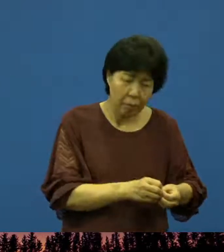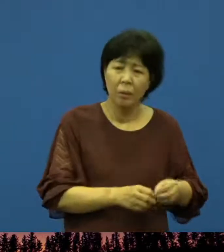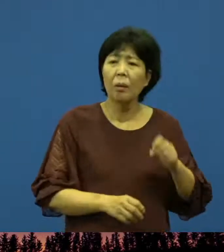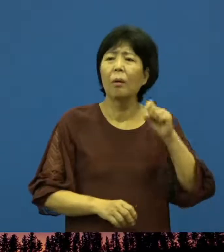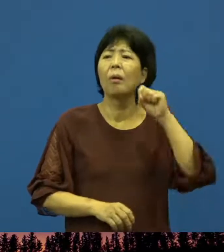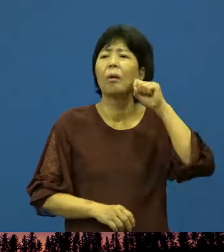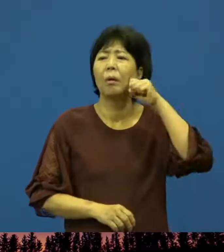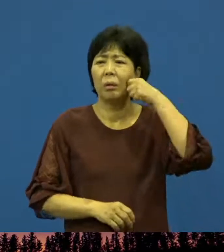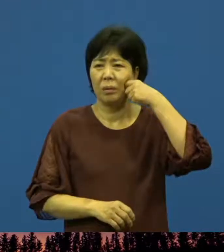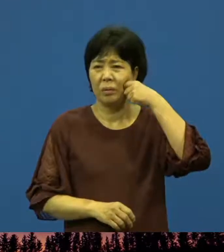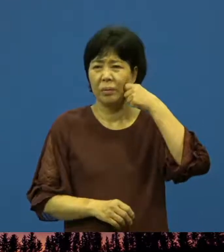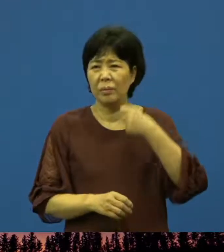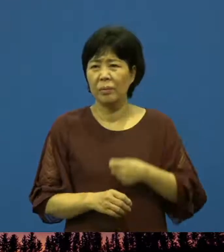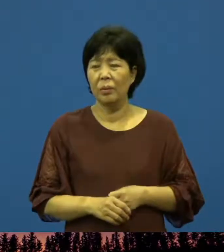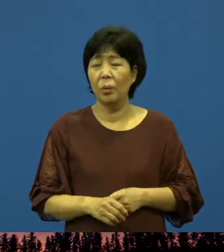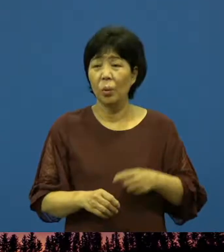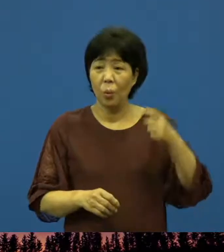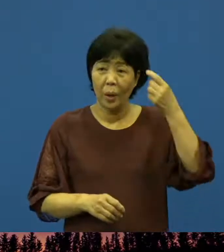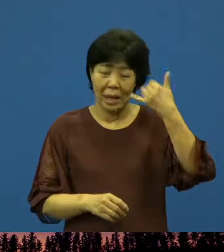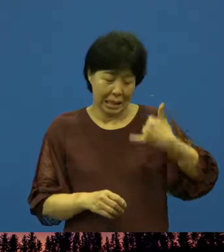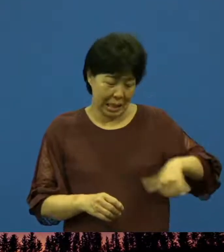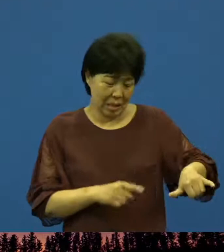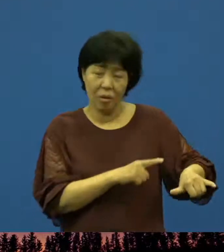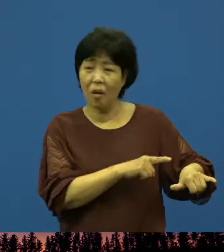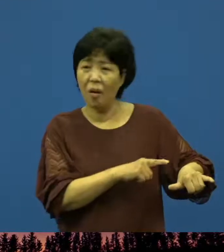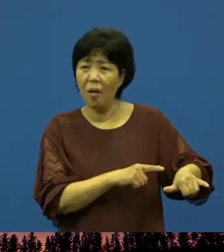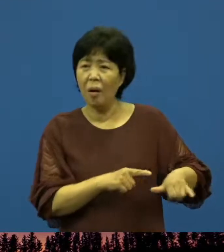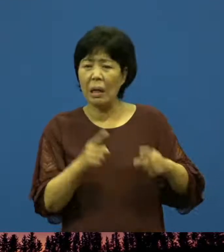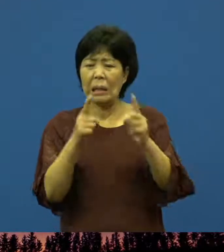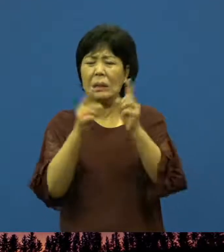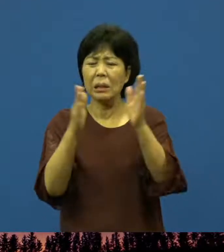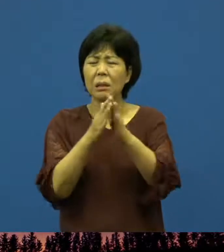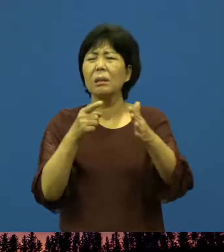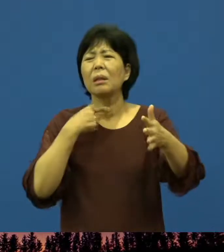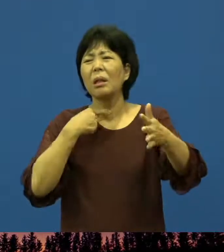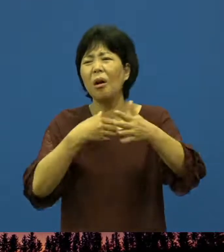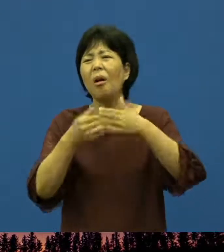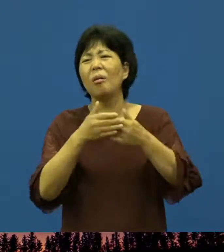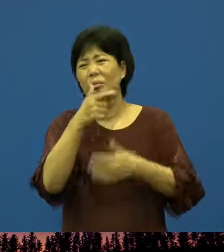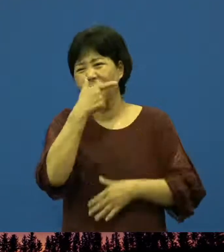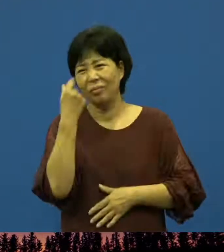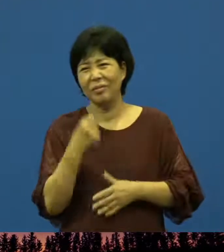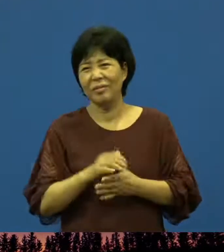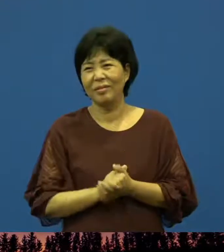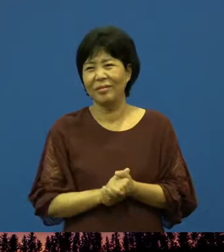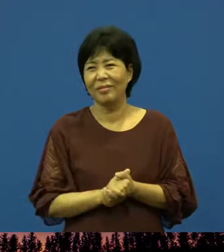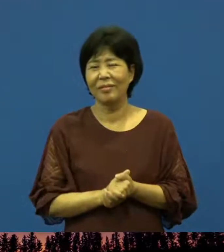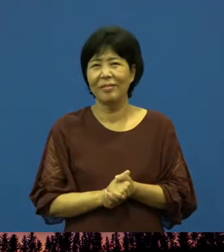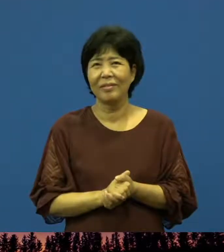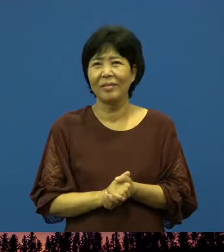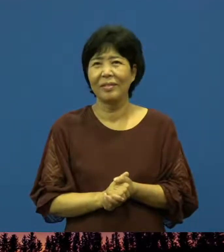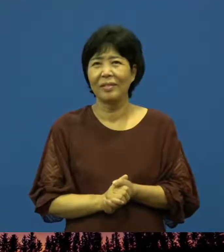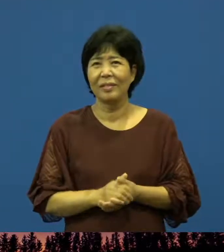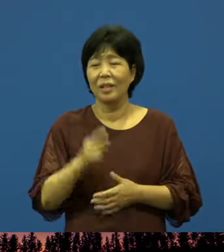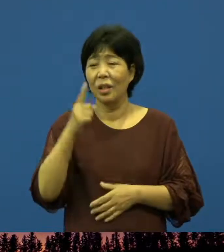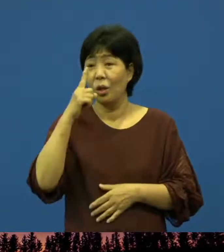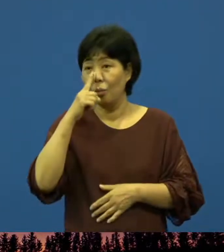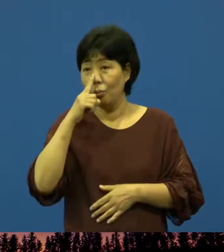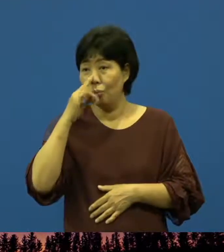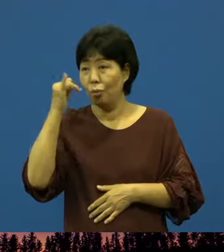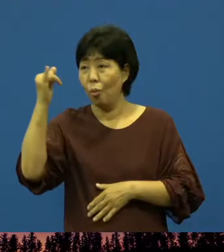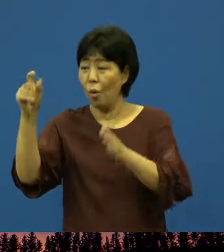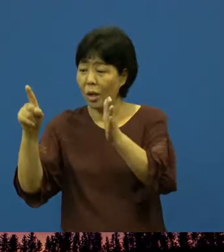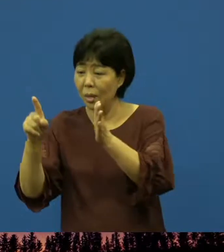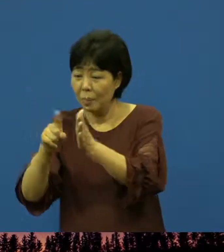내 신앙이 없는 거죠. 그래서 여러분 우리 입교라고 하는 것을 우리 해요. 유아 세례 받은 부모의 신앙으로 사실